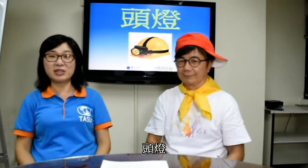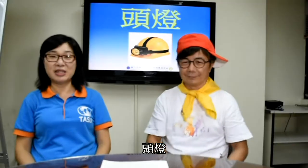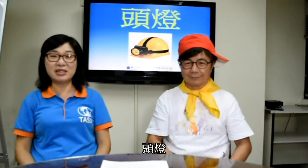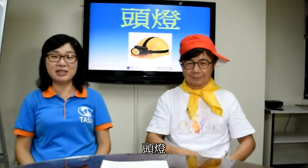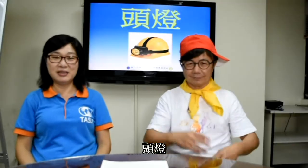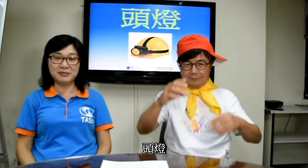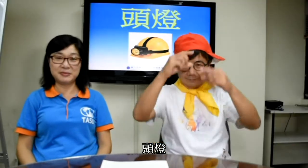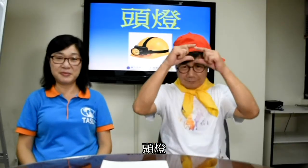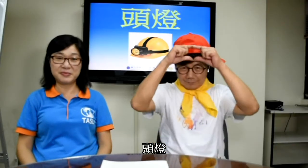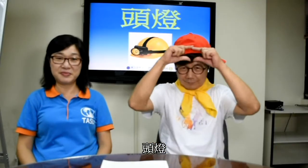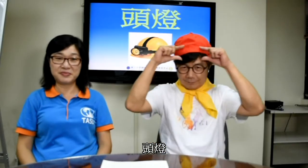灯，